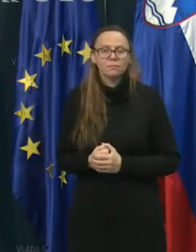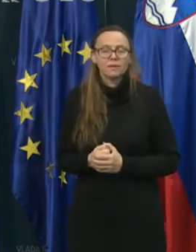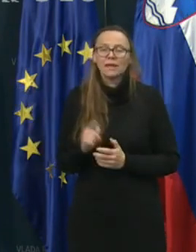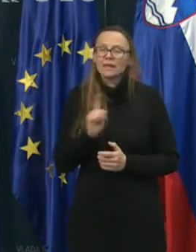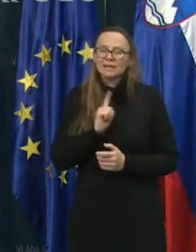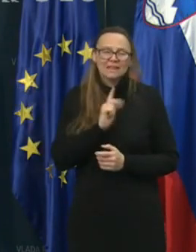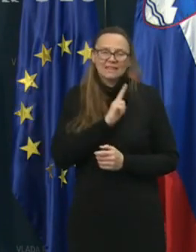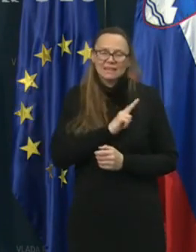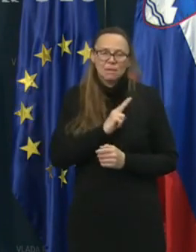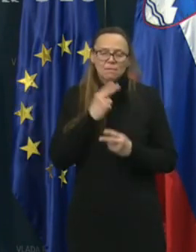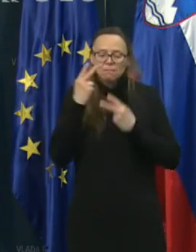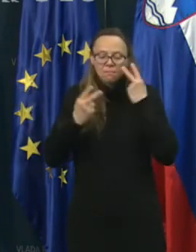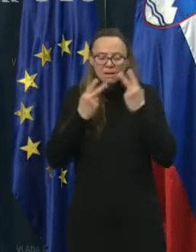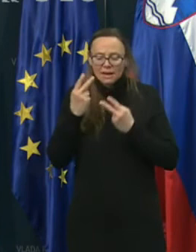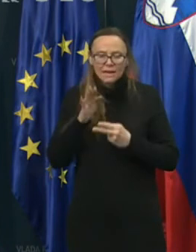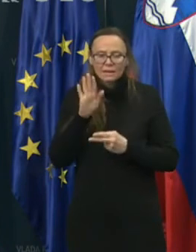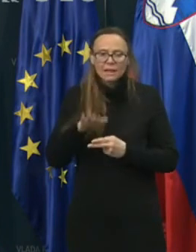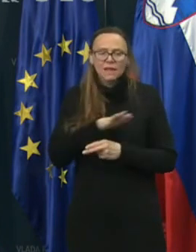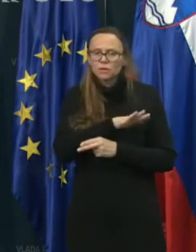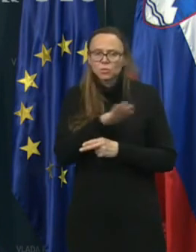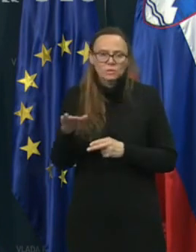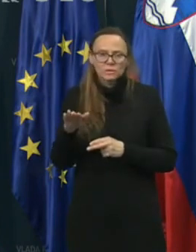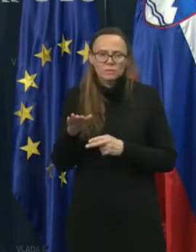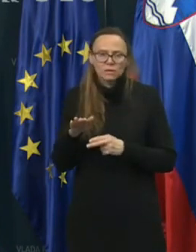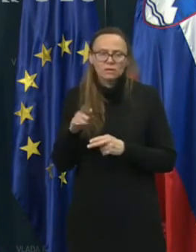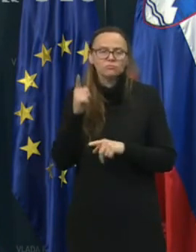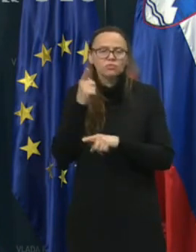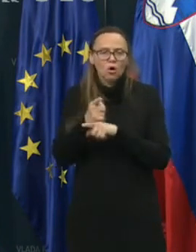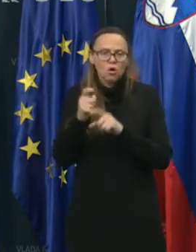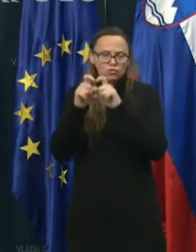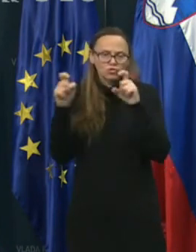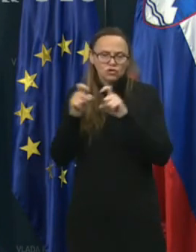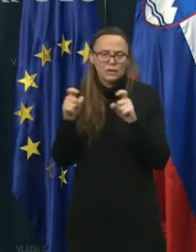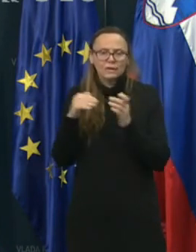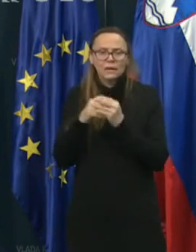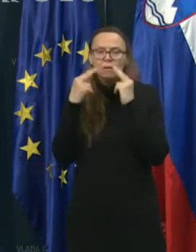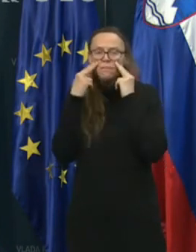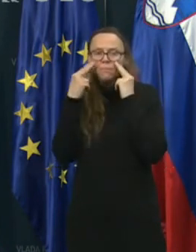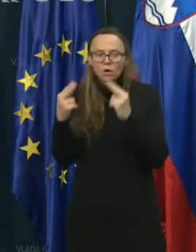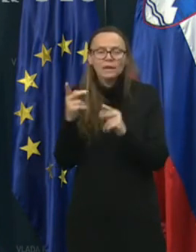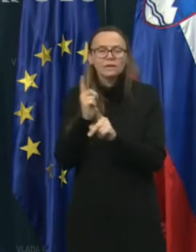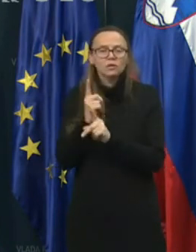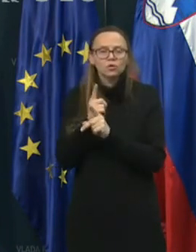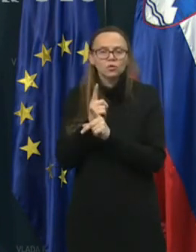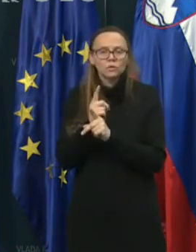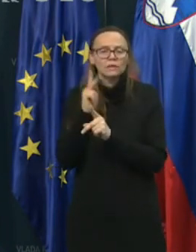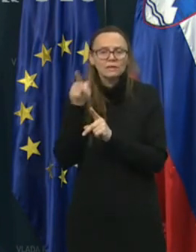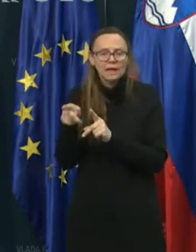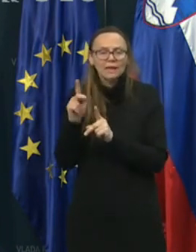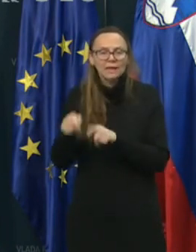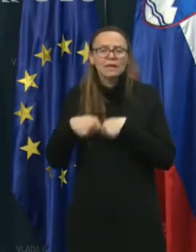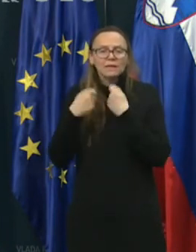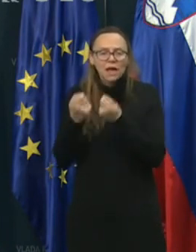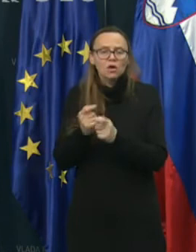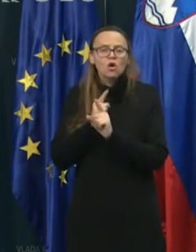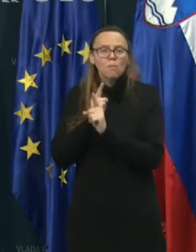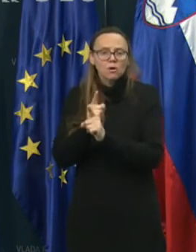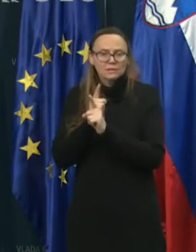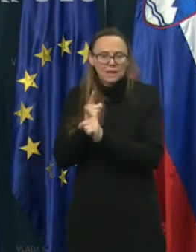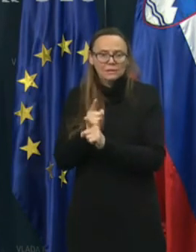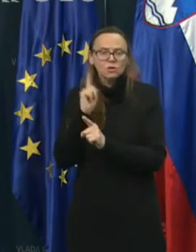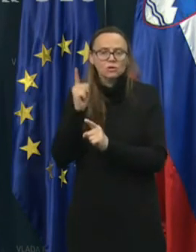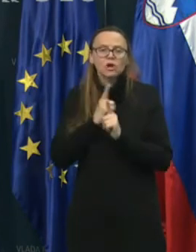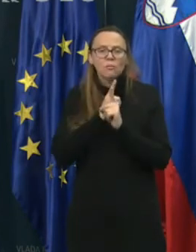Nimam pregleda nad vsemi amandmaji, treba je pogledati tudi amandmaje, ki jih vlagajo poslanci oziroma